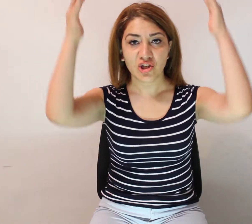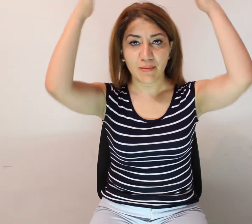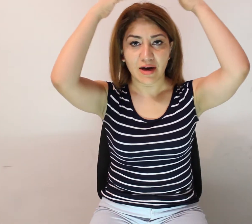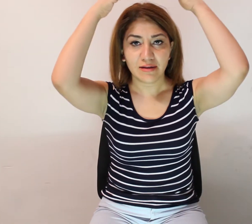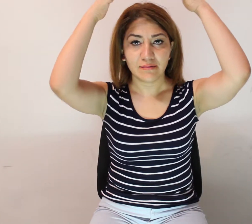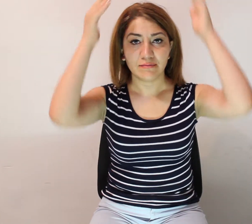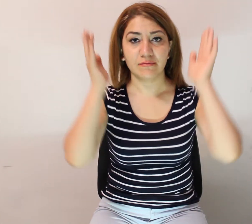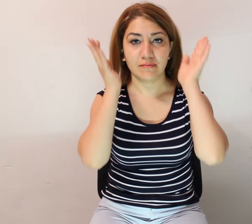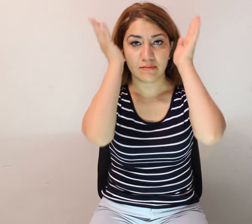Աշխաբադ,